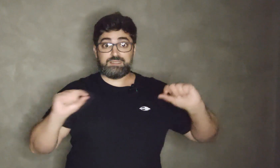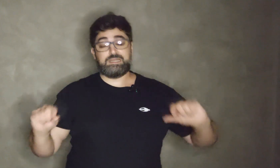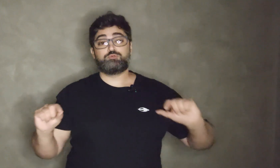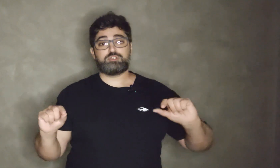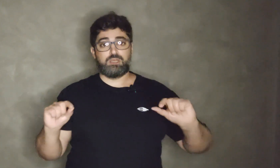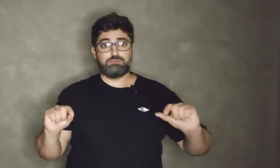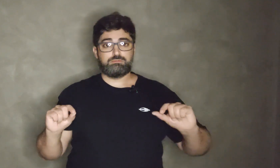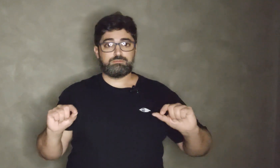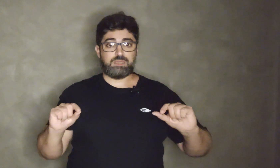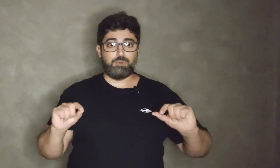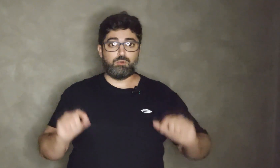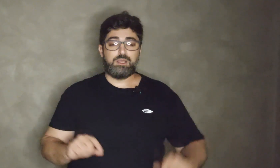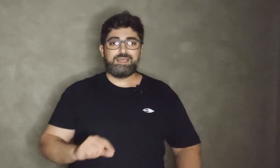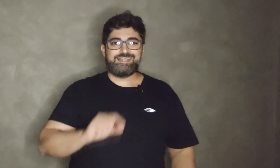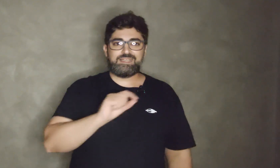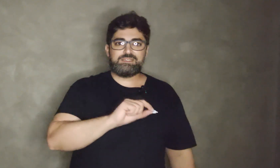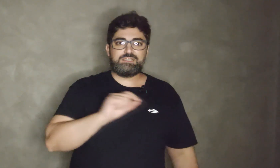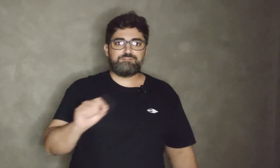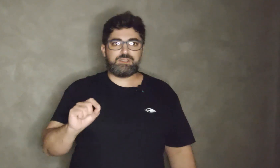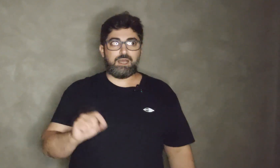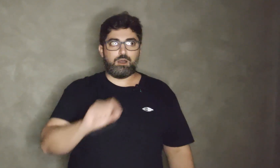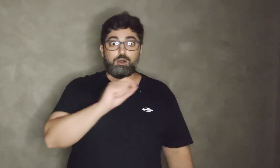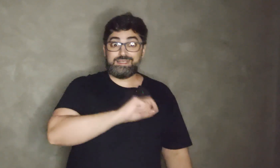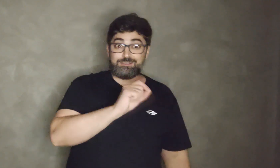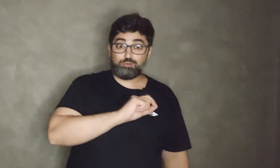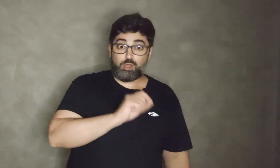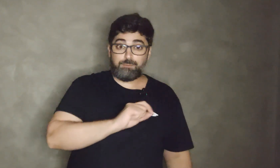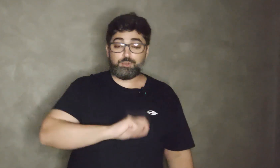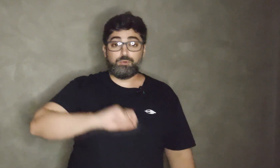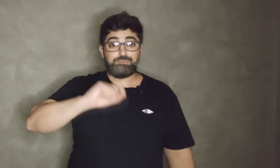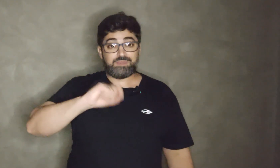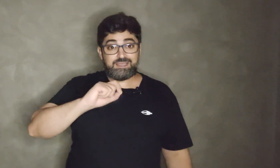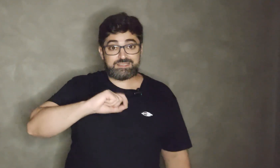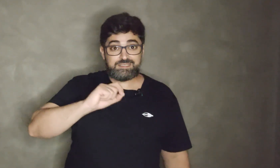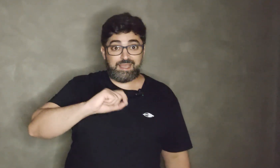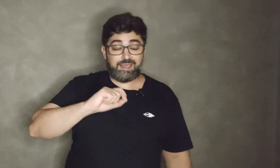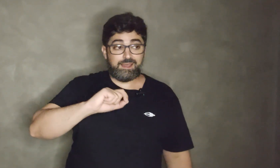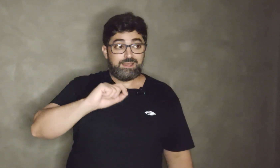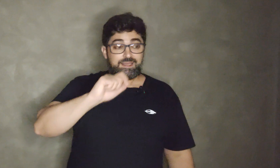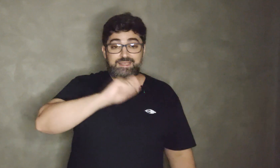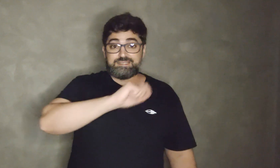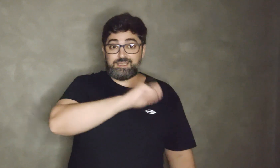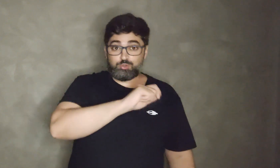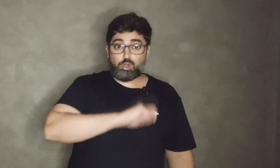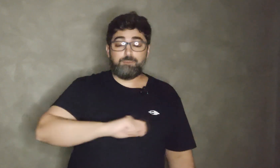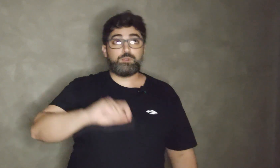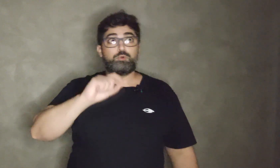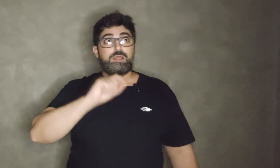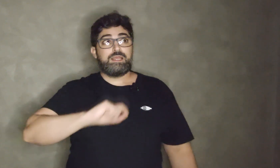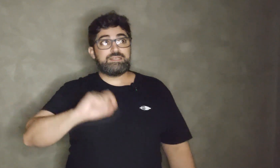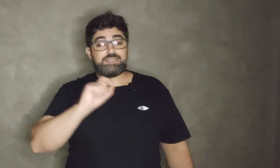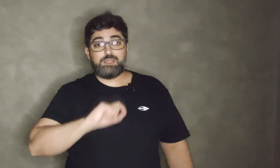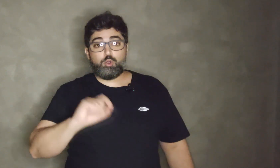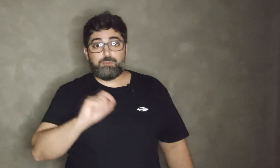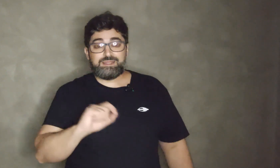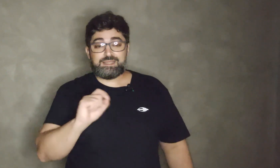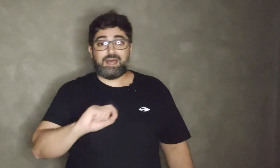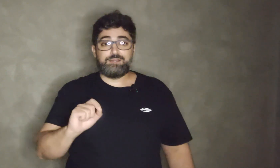a tradução, tá bom? E tenta identificar, ó, esse é o tópico, esse aqui é o tópico, esse aqui é o comentário,